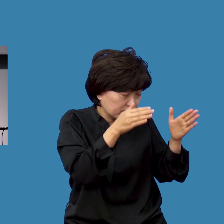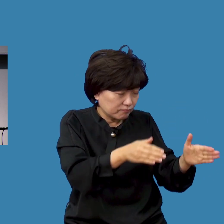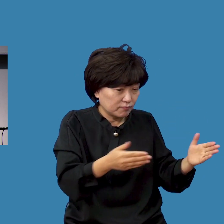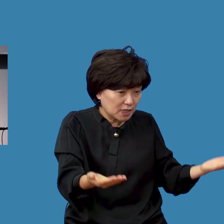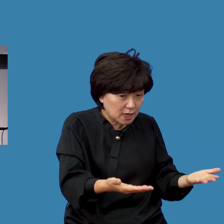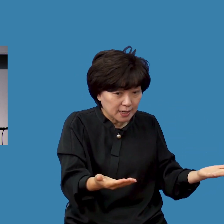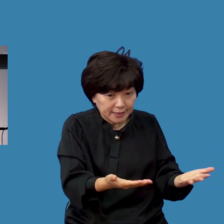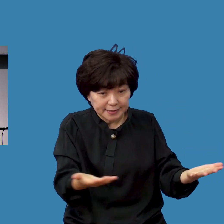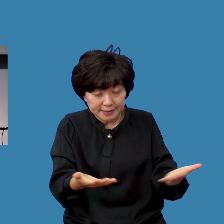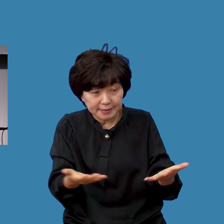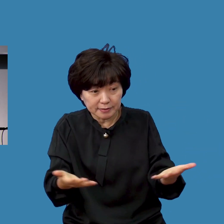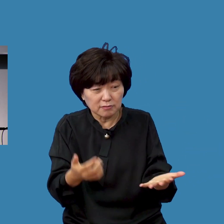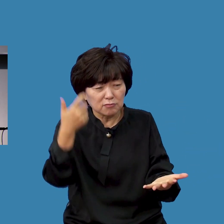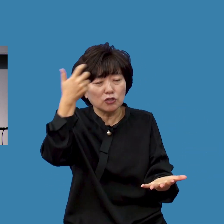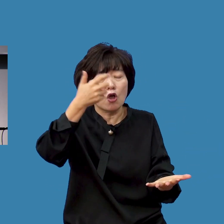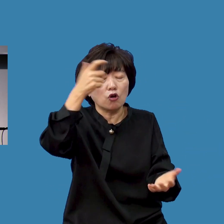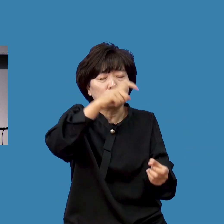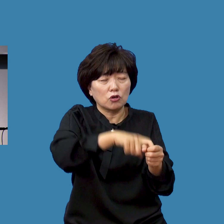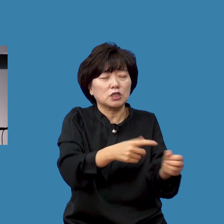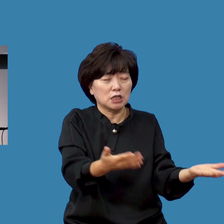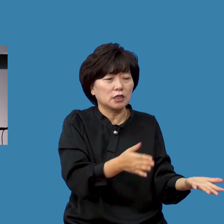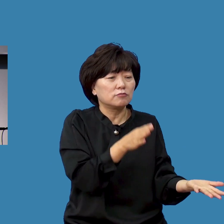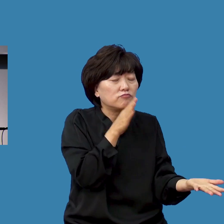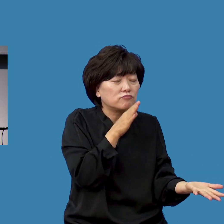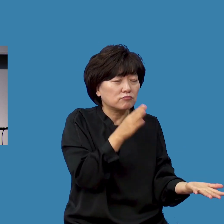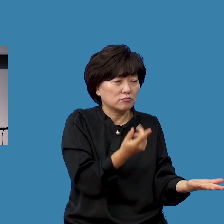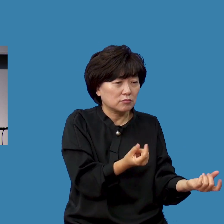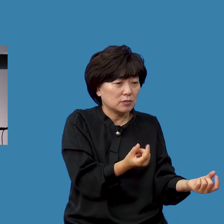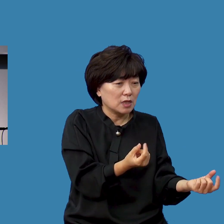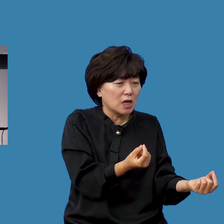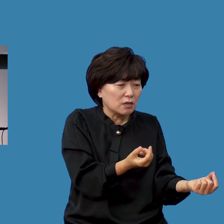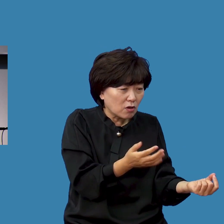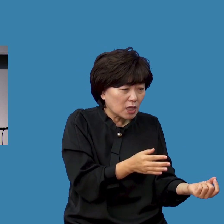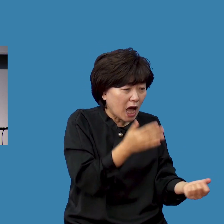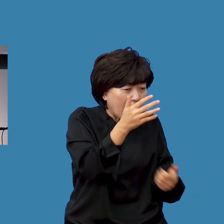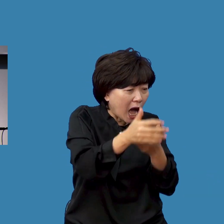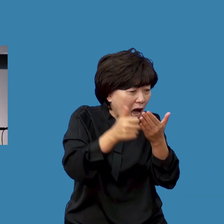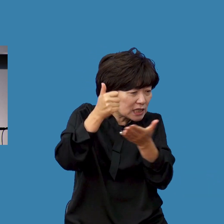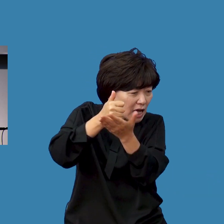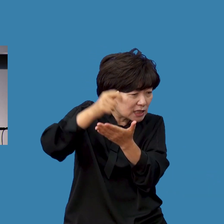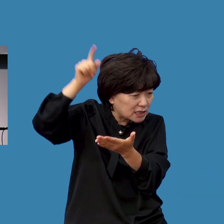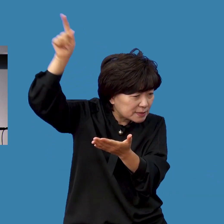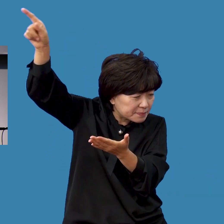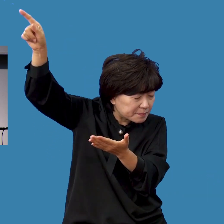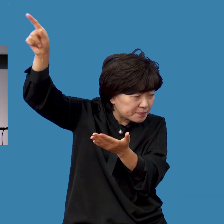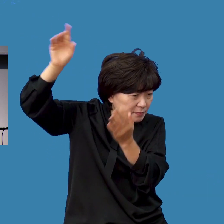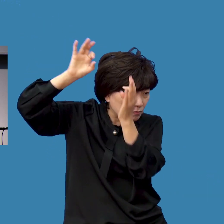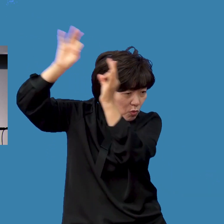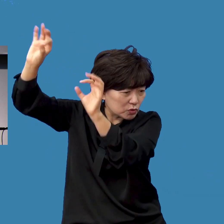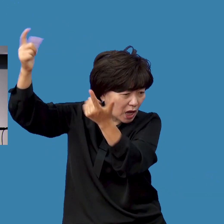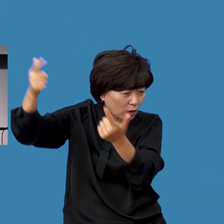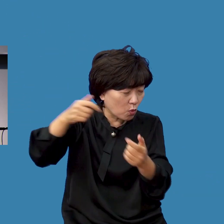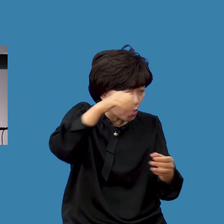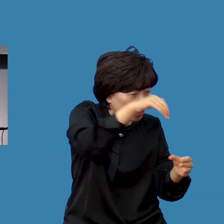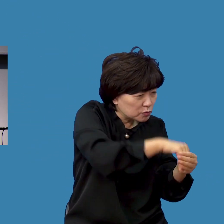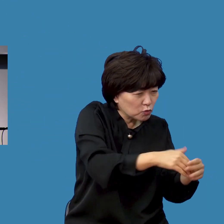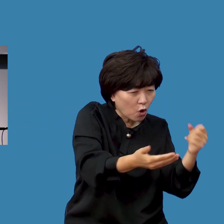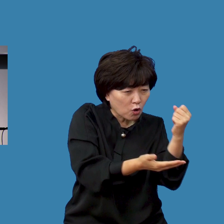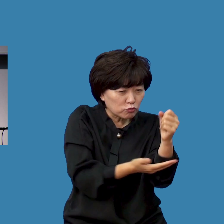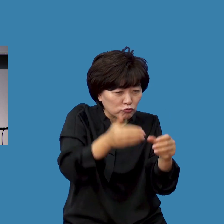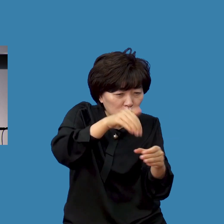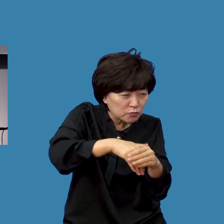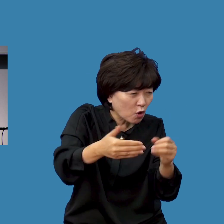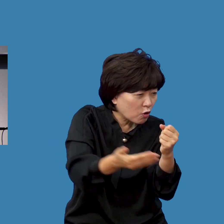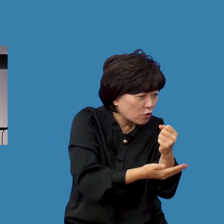그렇게 일하겠죠. 당연히 주의 일하는 것이고 영적인 일하는 것이고 다 좋은데, 하나님 자신이 아니라 심고